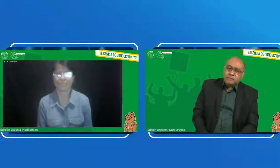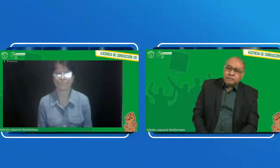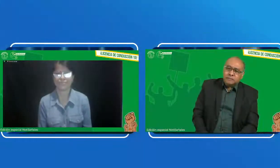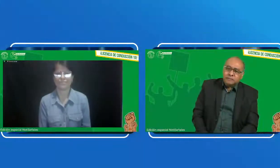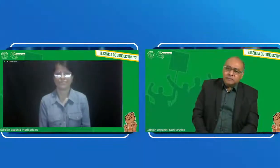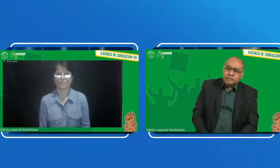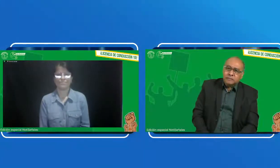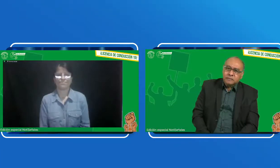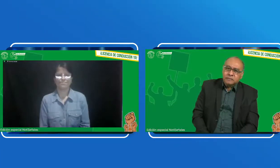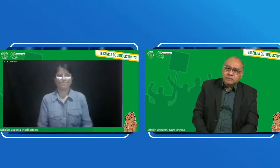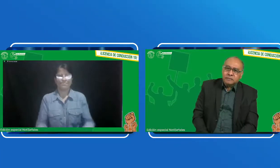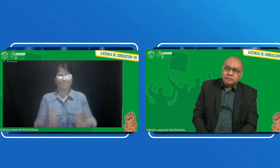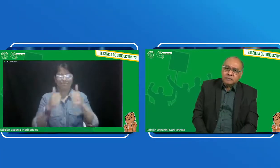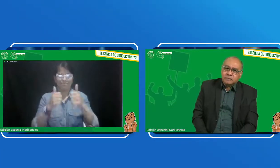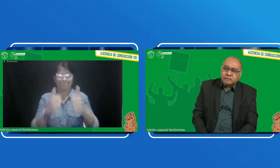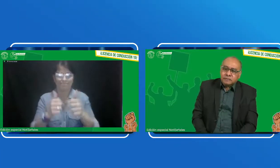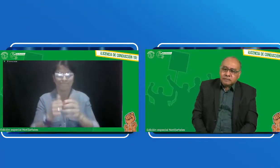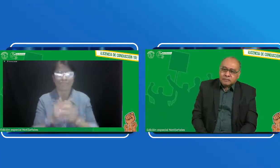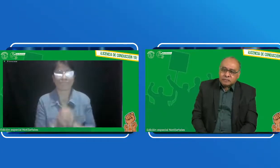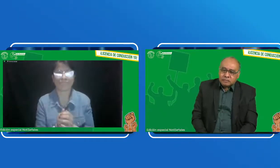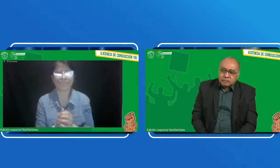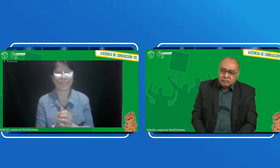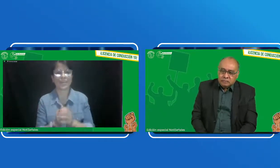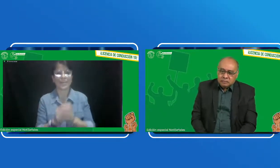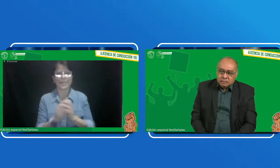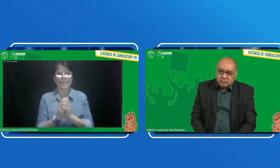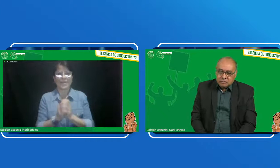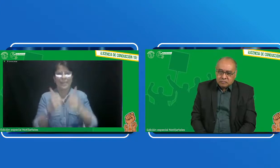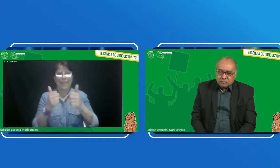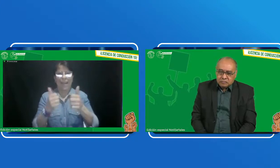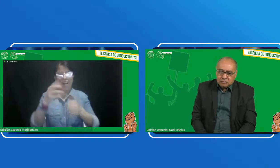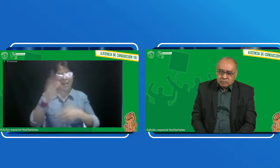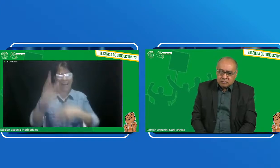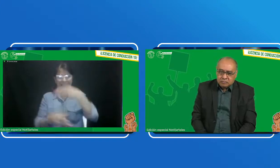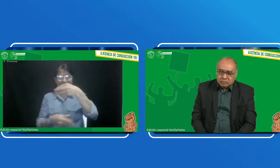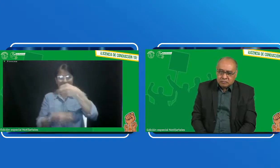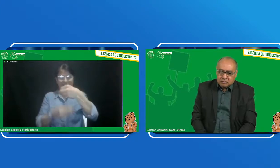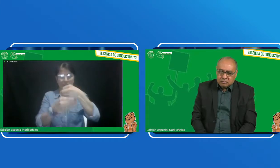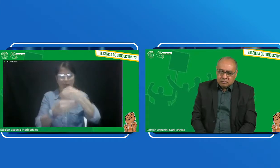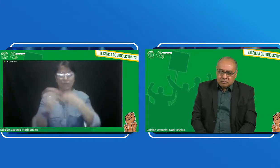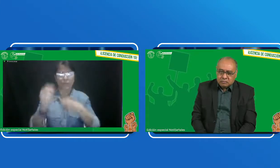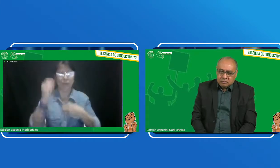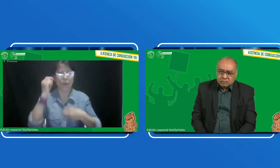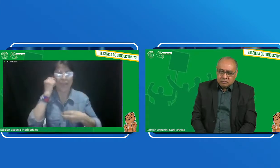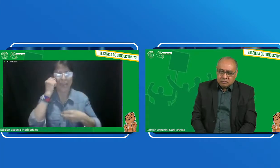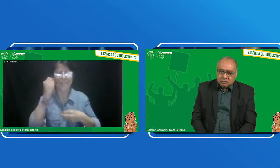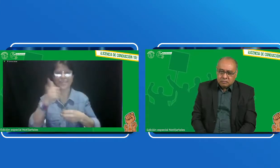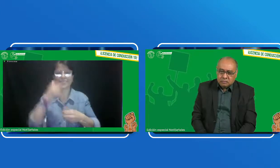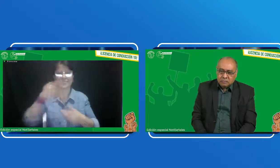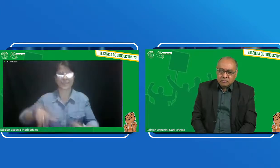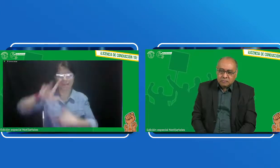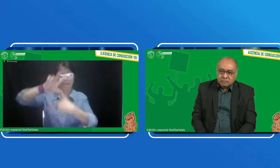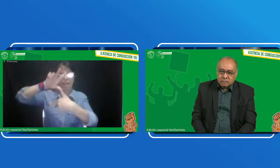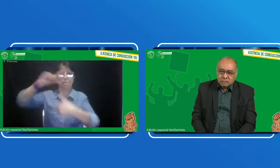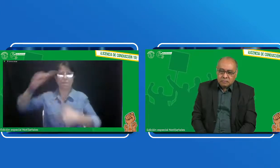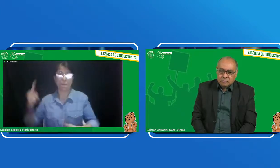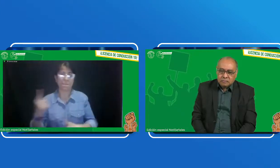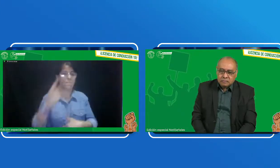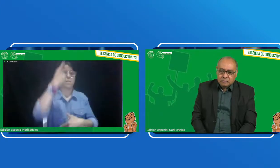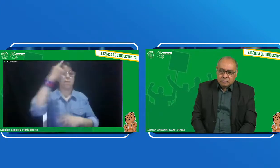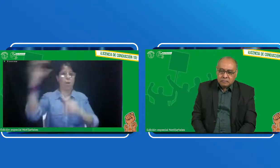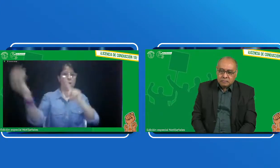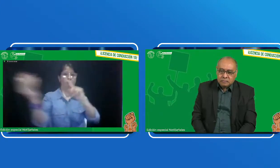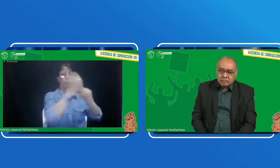salió esto? ¿Sale automáticamente la comunidad? ¿Cómo se logra? Bien, bueno, para agregar a